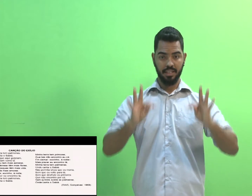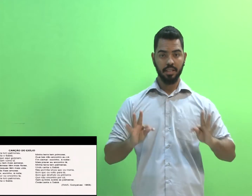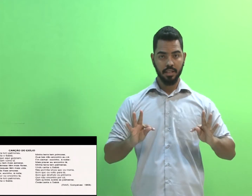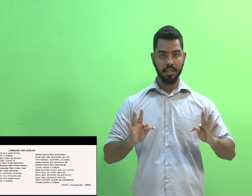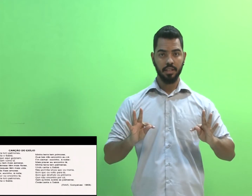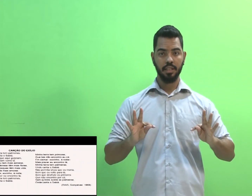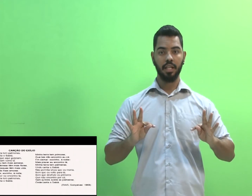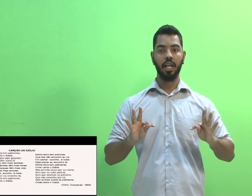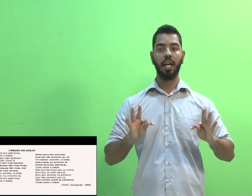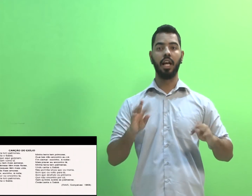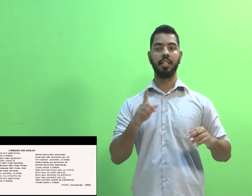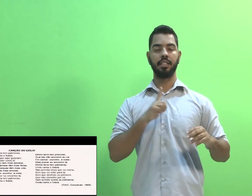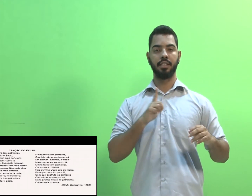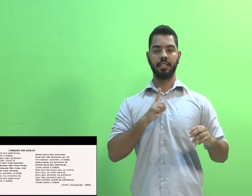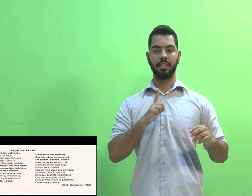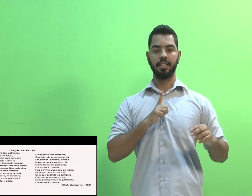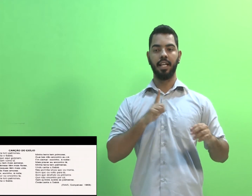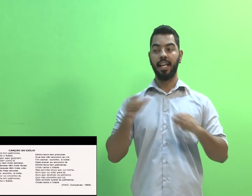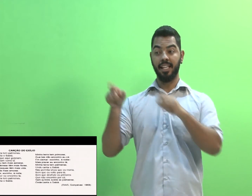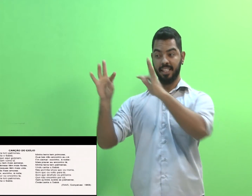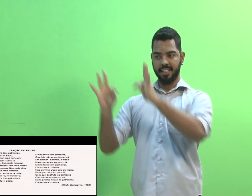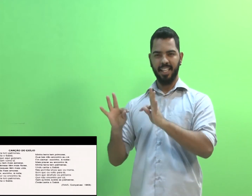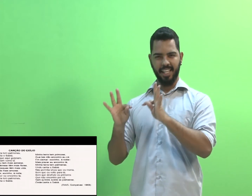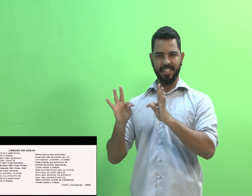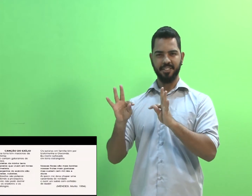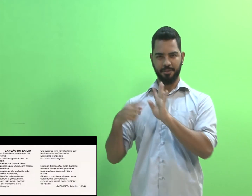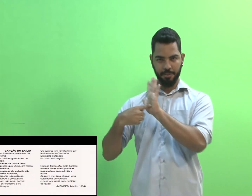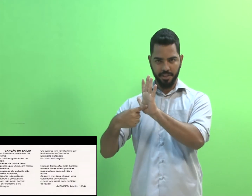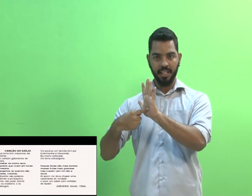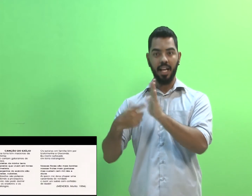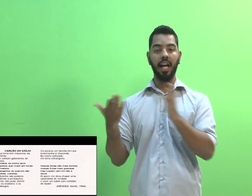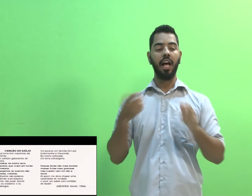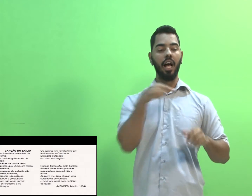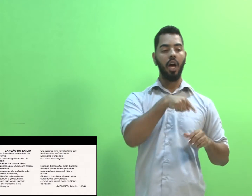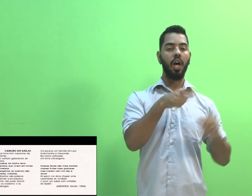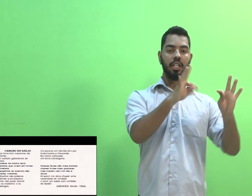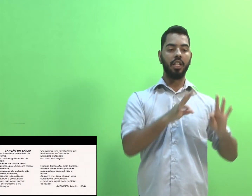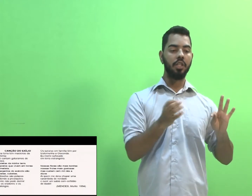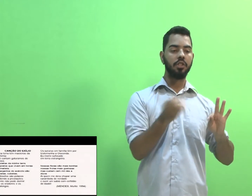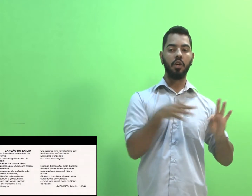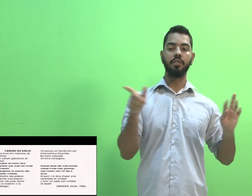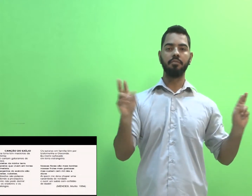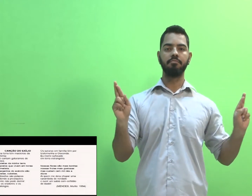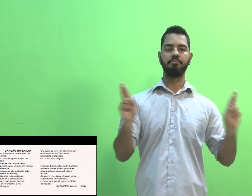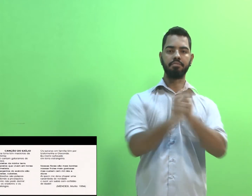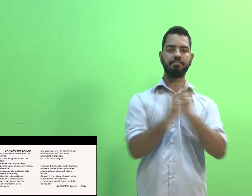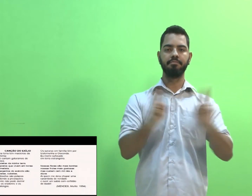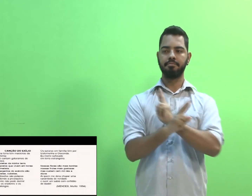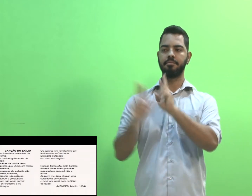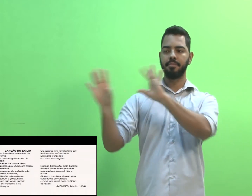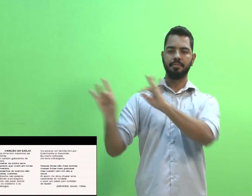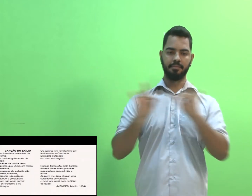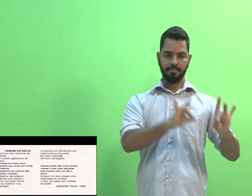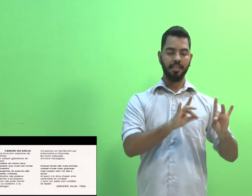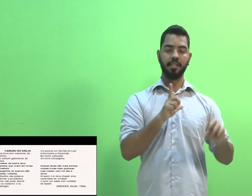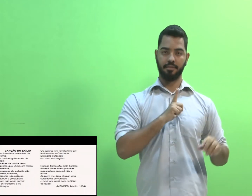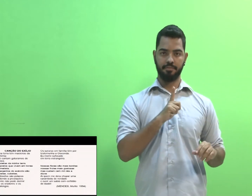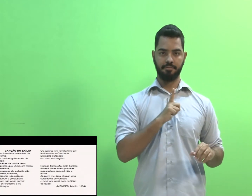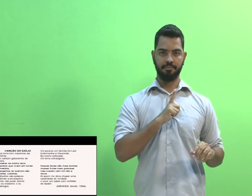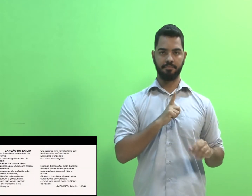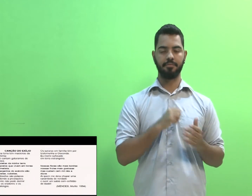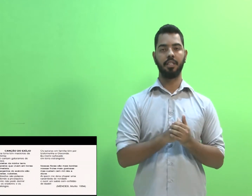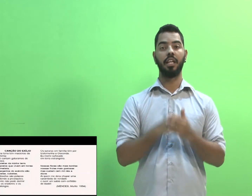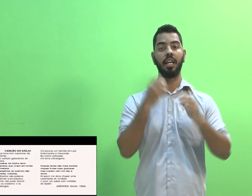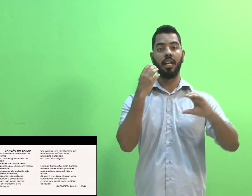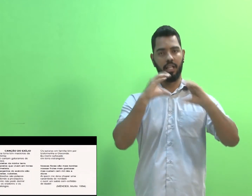que estabelece uma intertextualidade com esse texto de Gonçalves Dias. Também chamado Canção